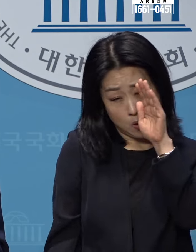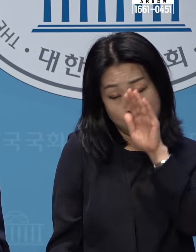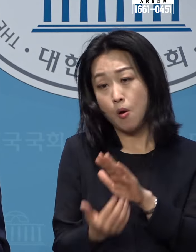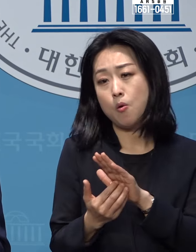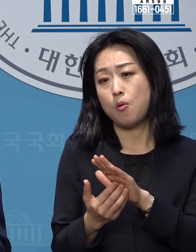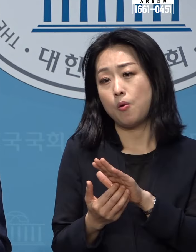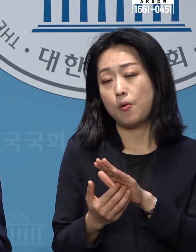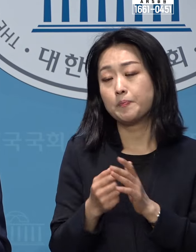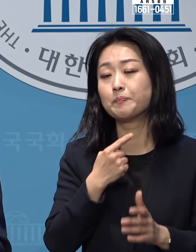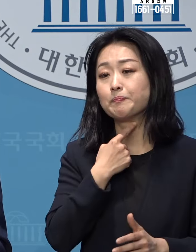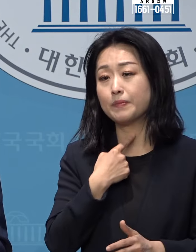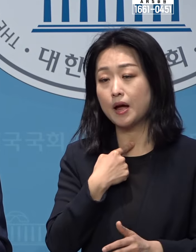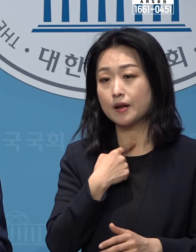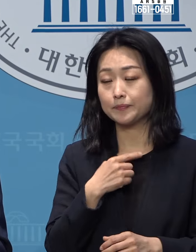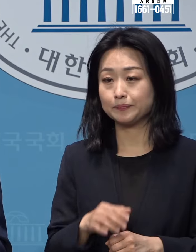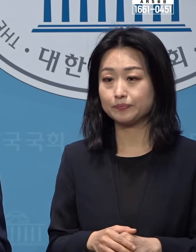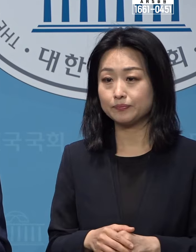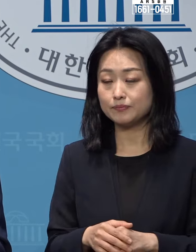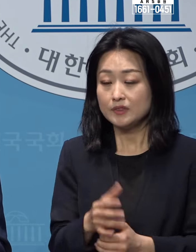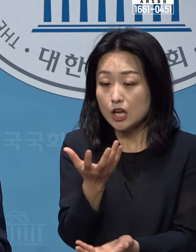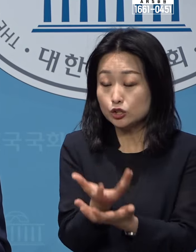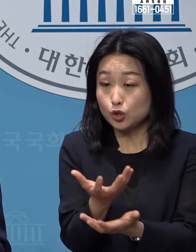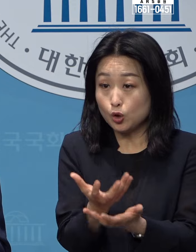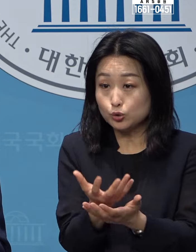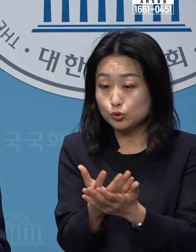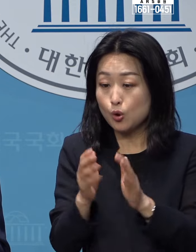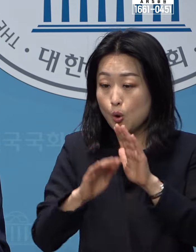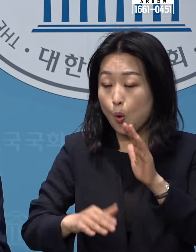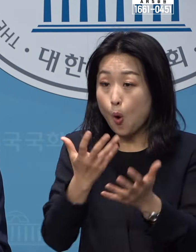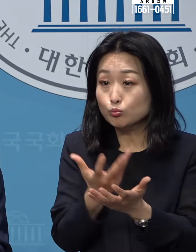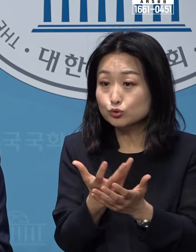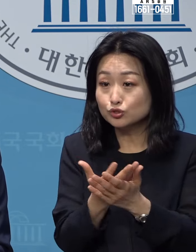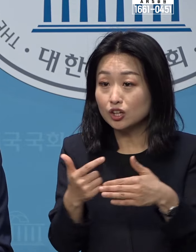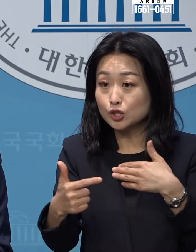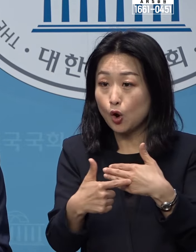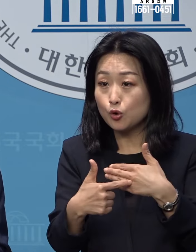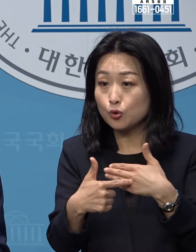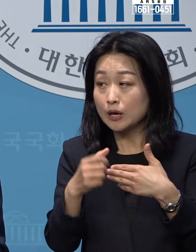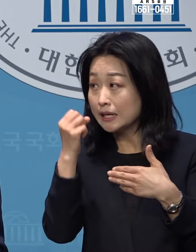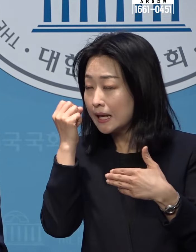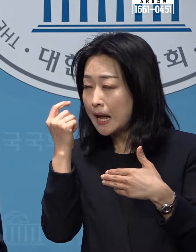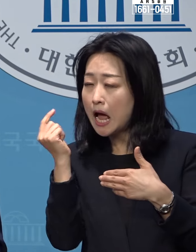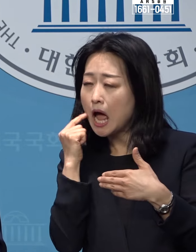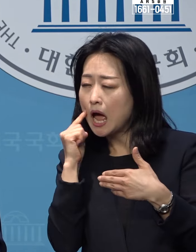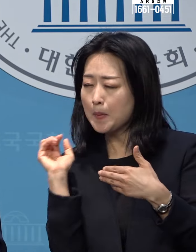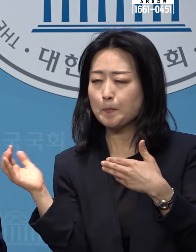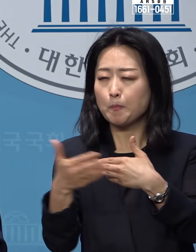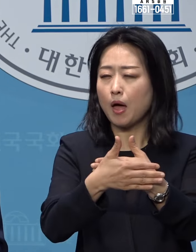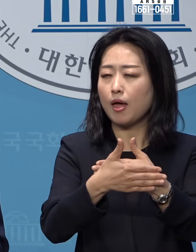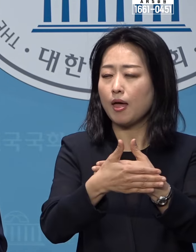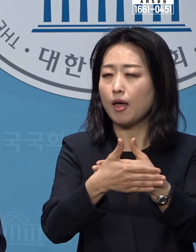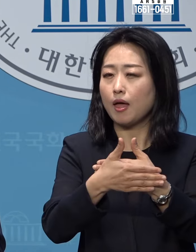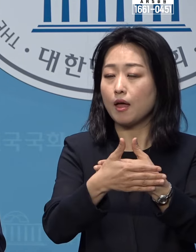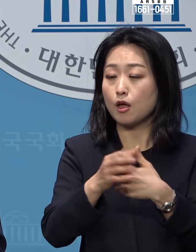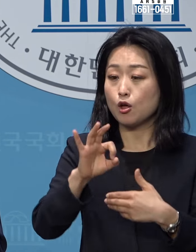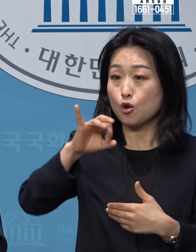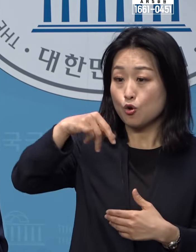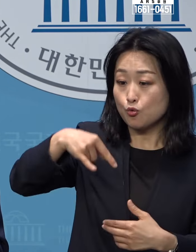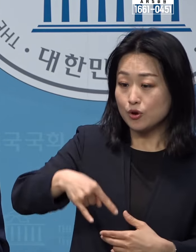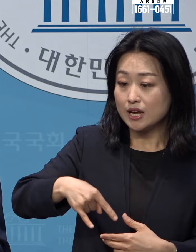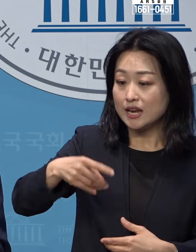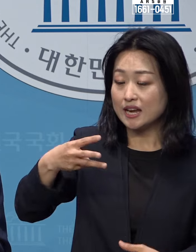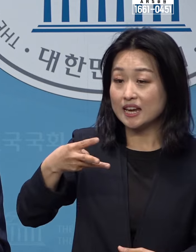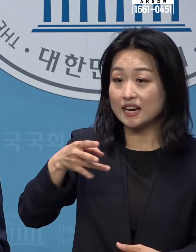동원됐습니다. 표지갈이로 공문서를 위조하고 심지어 위례 신도시를